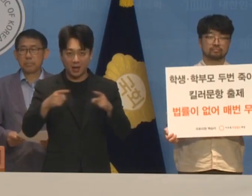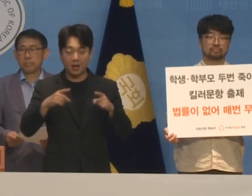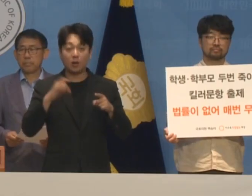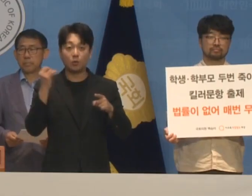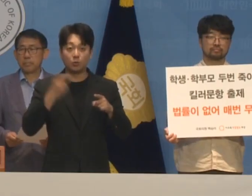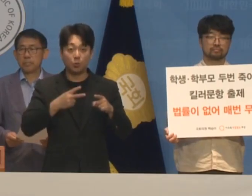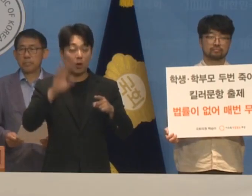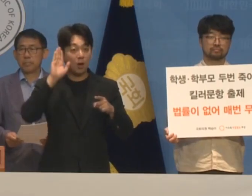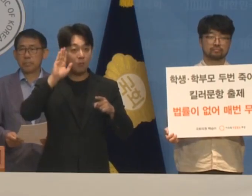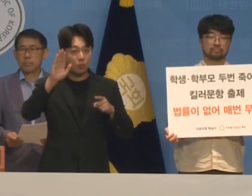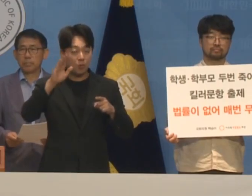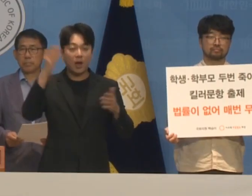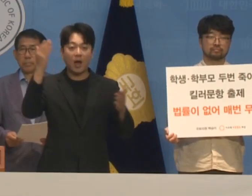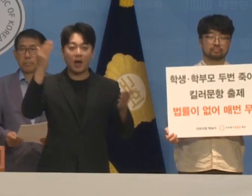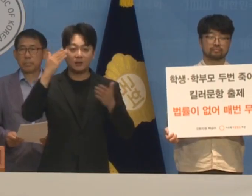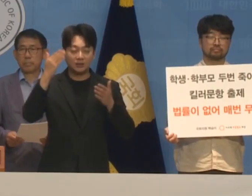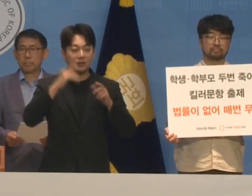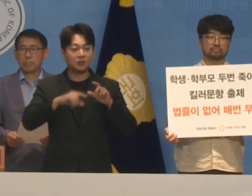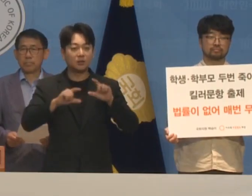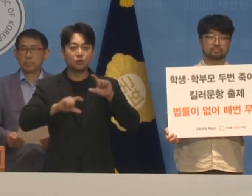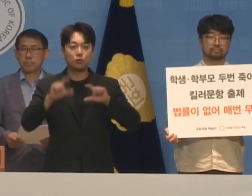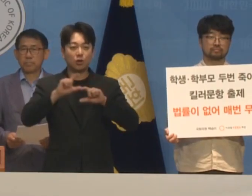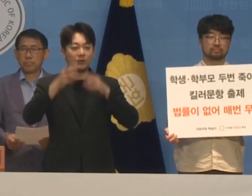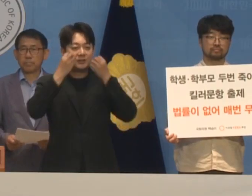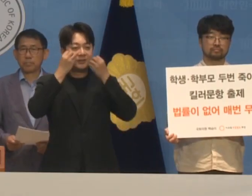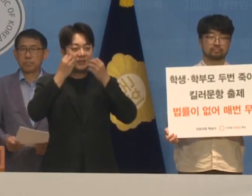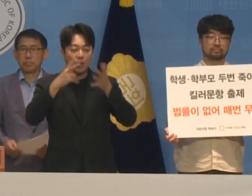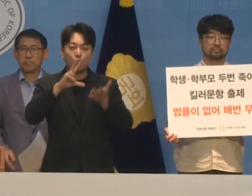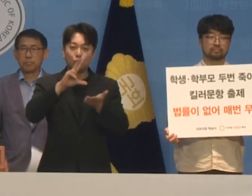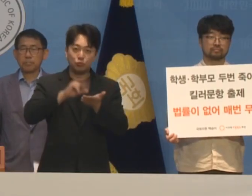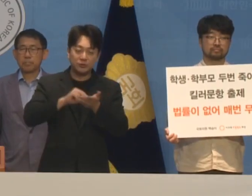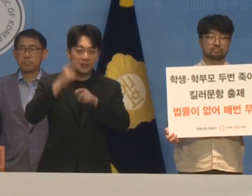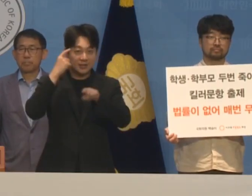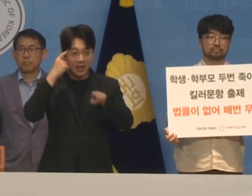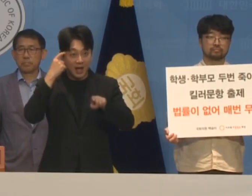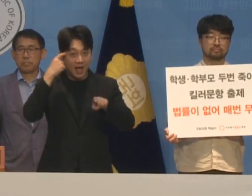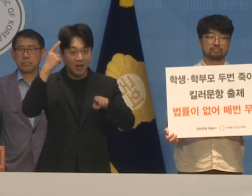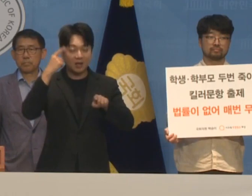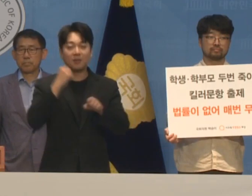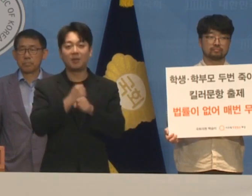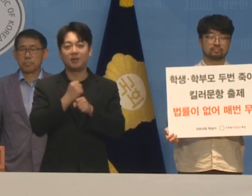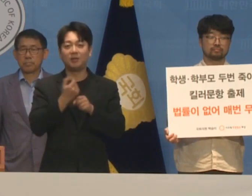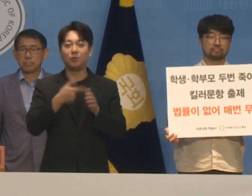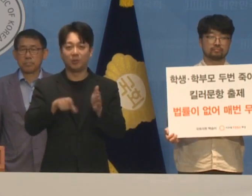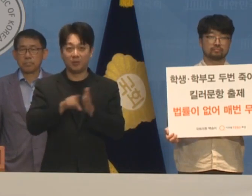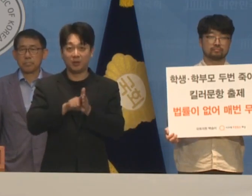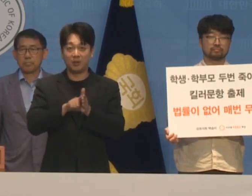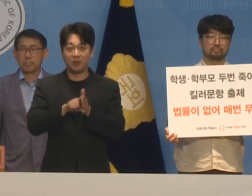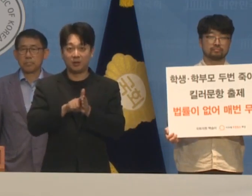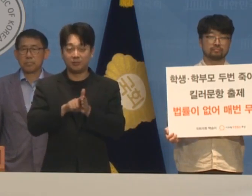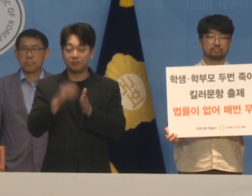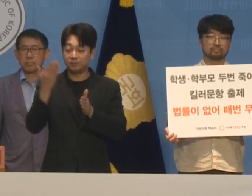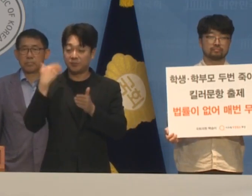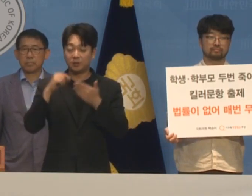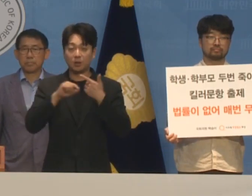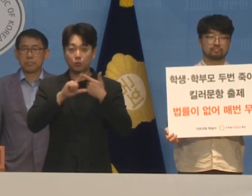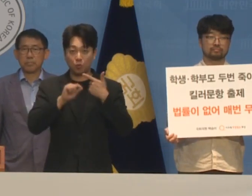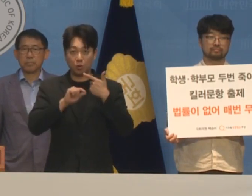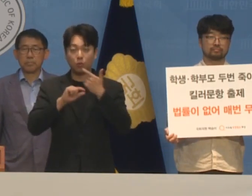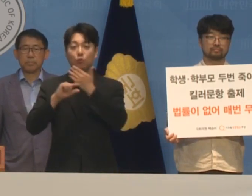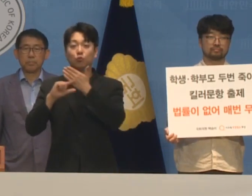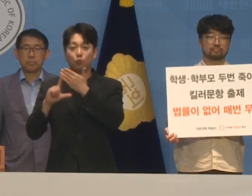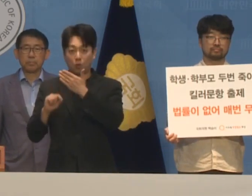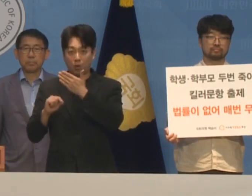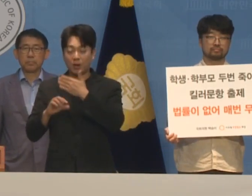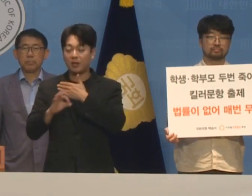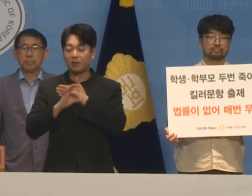새로운 문항 유형과 수준에 대한 적응 기회 제공입니다. 하지만 6월과 9월 두 번의 모의평가에서 고교